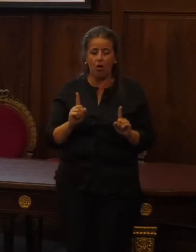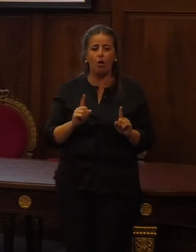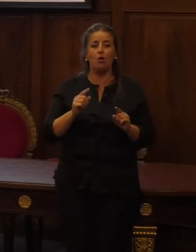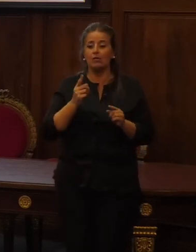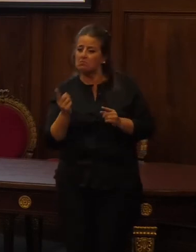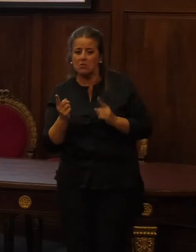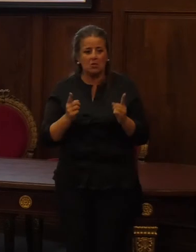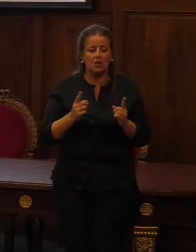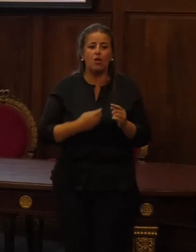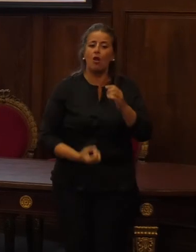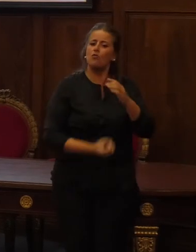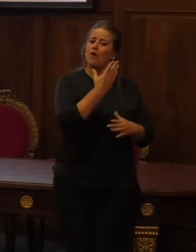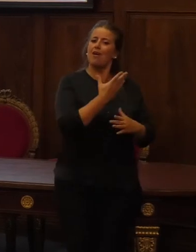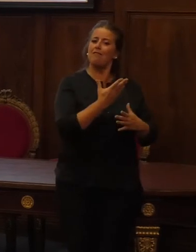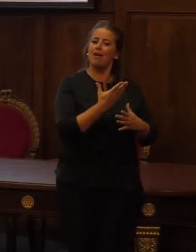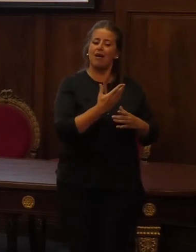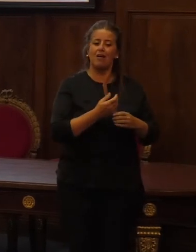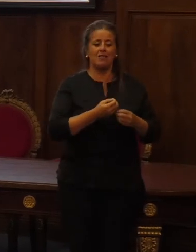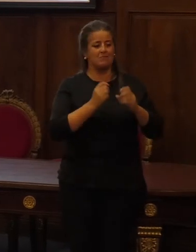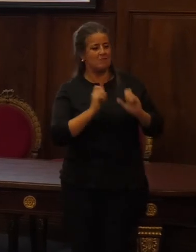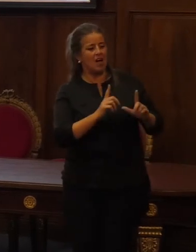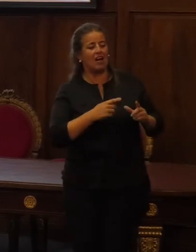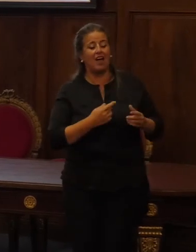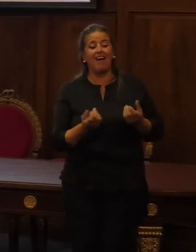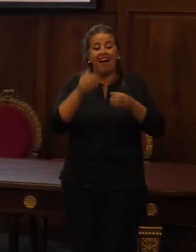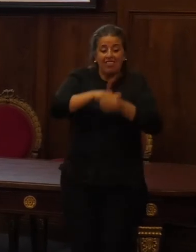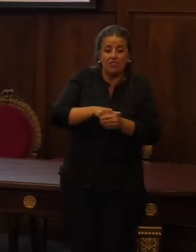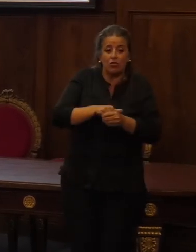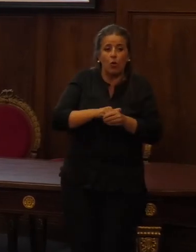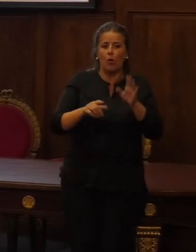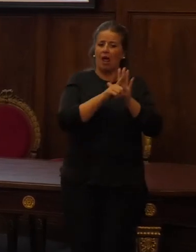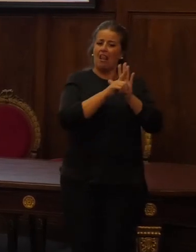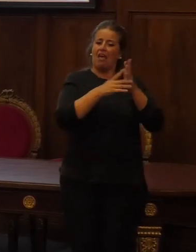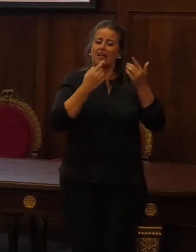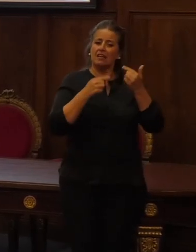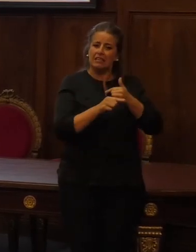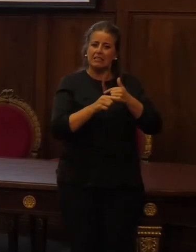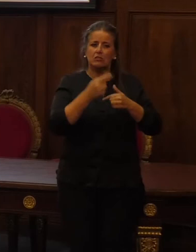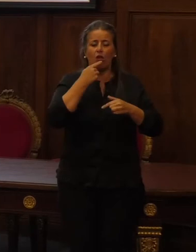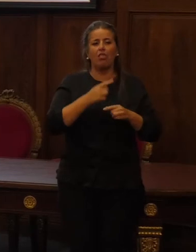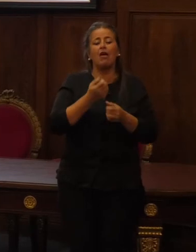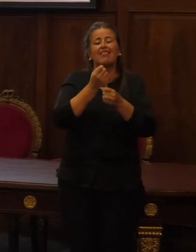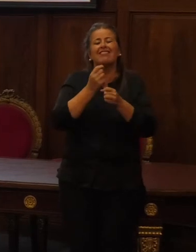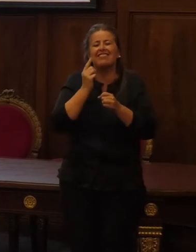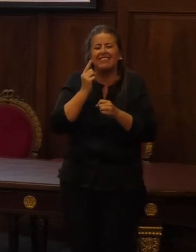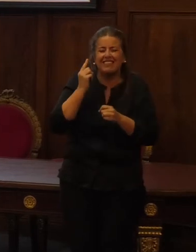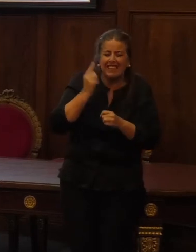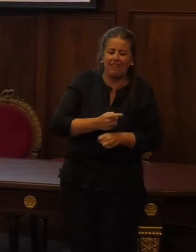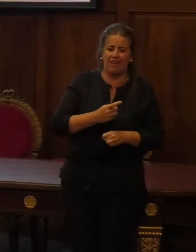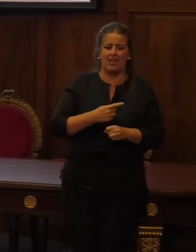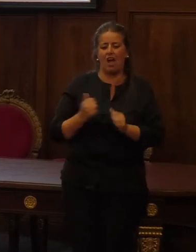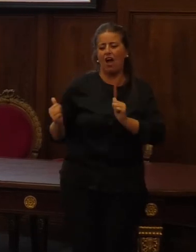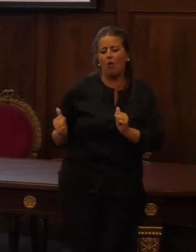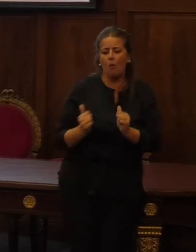una nueva figura. Una nueva figura vinculada a la ley orgánica. Y fue una nueva figura que debería haber